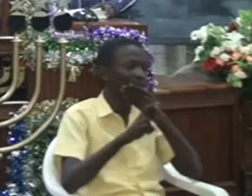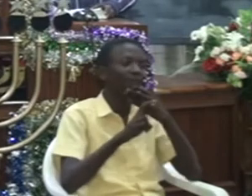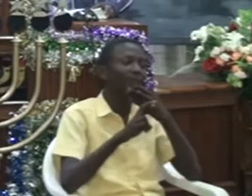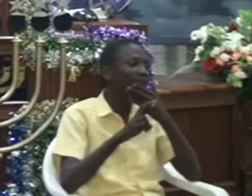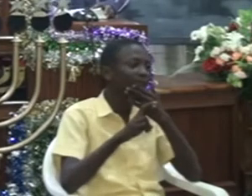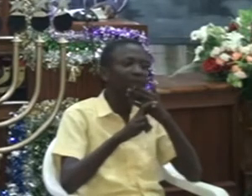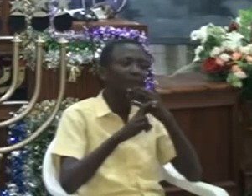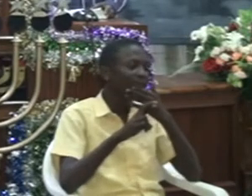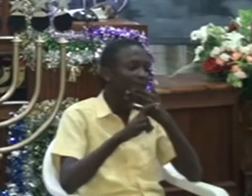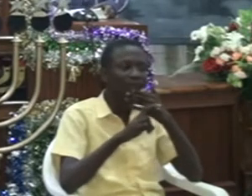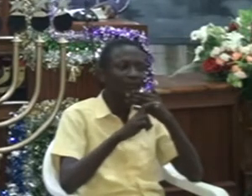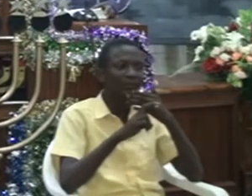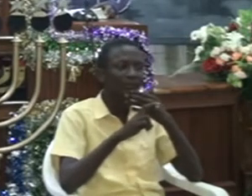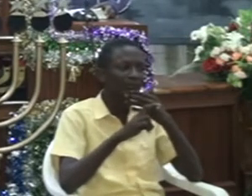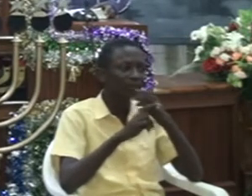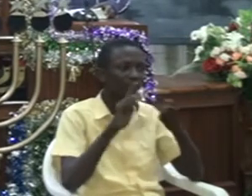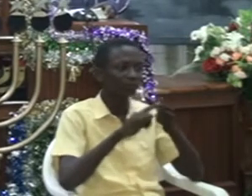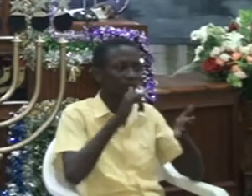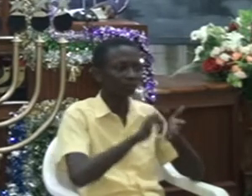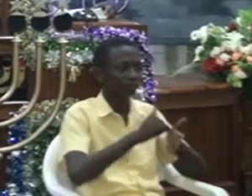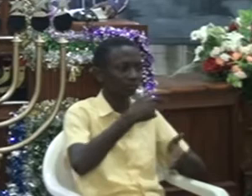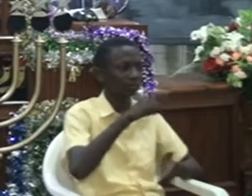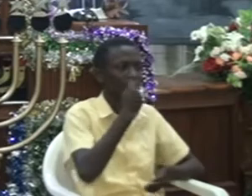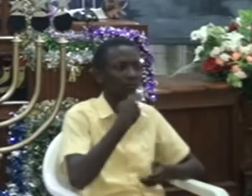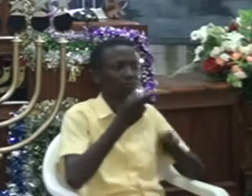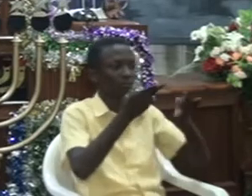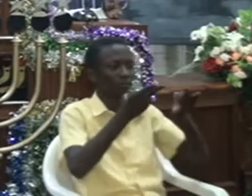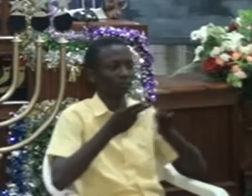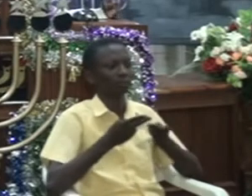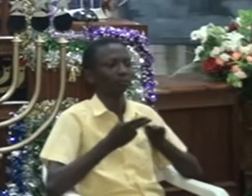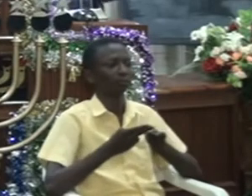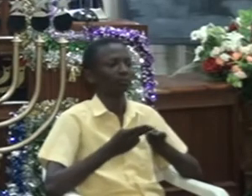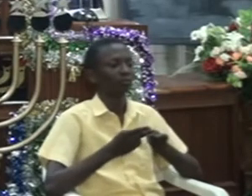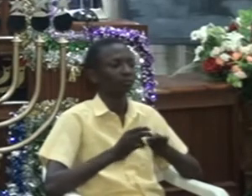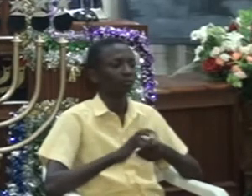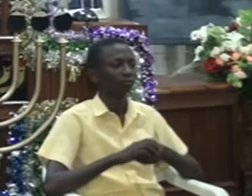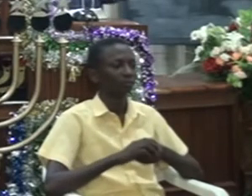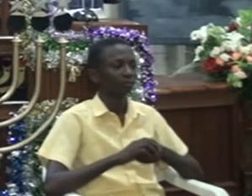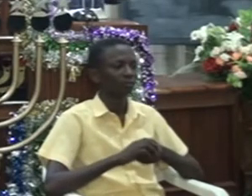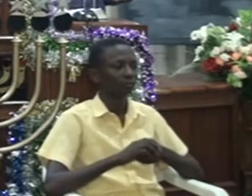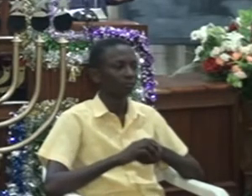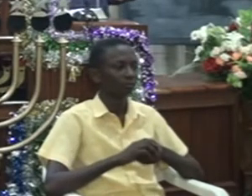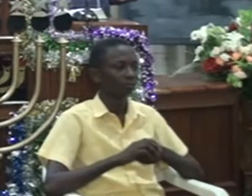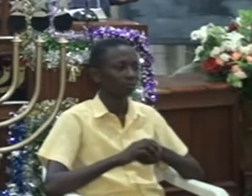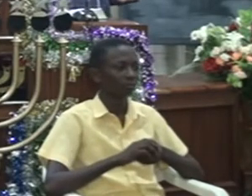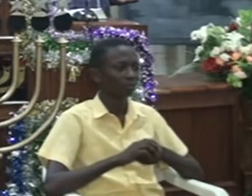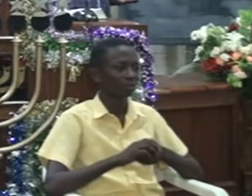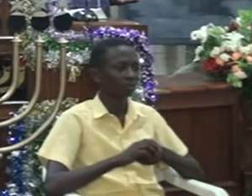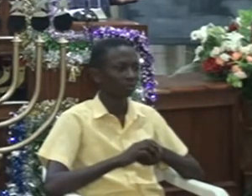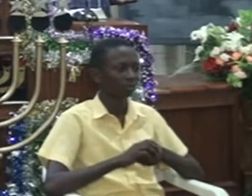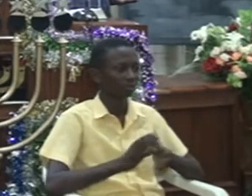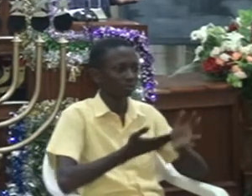basi, à celui qui peut faire. Kwake yeye ambaye anayeweza kufanya. Par